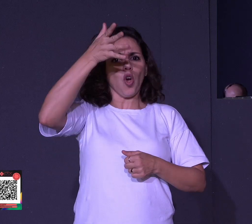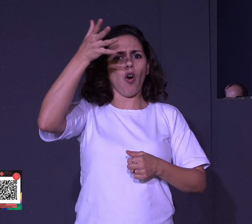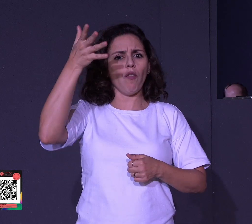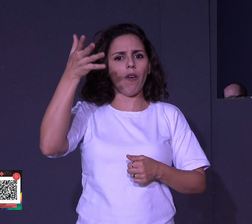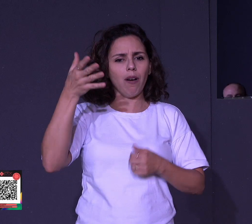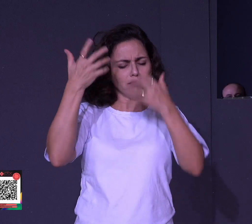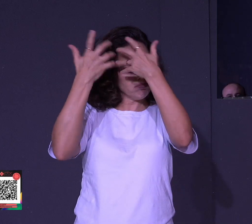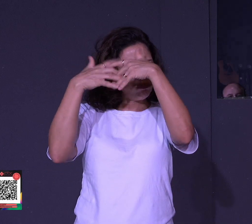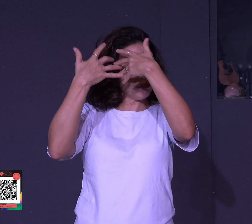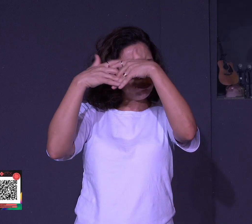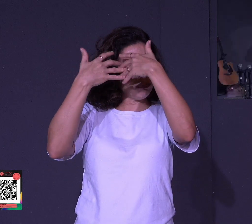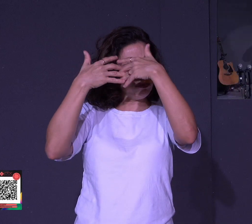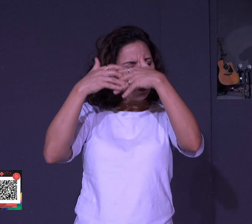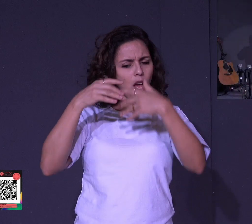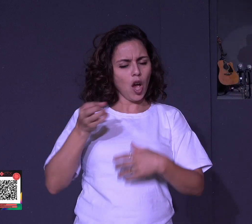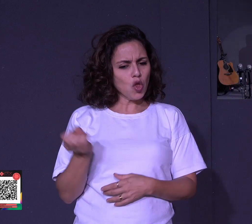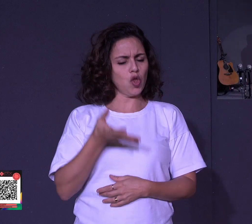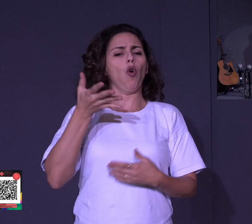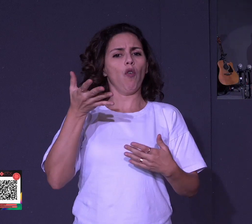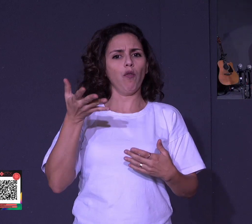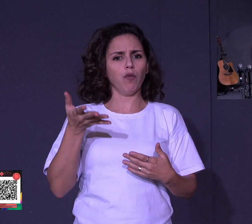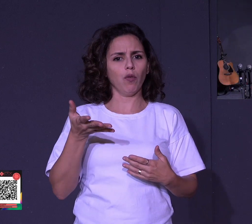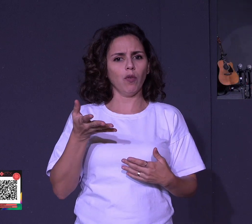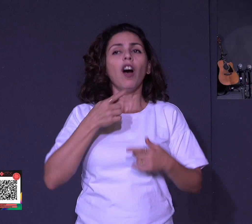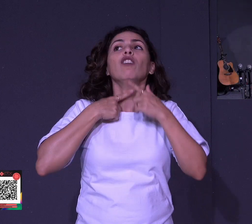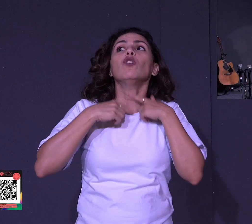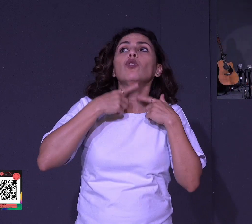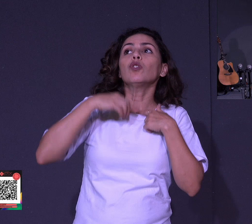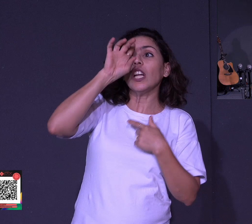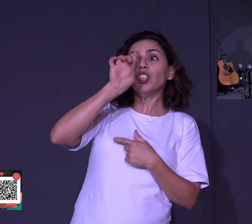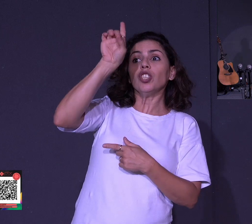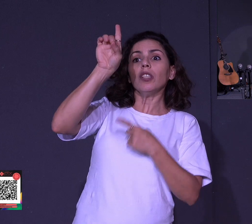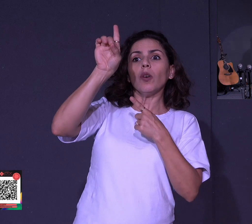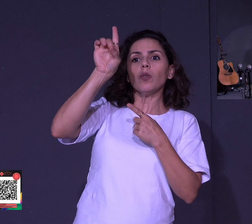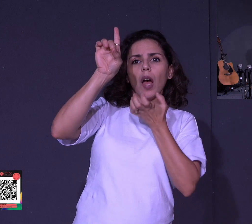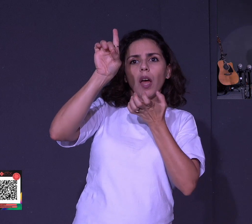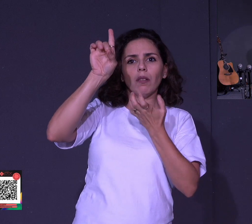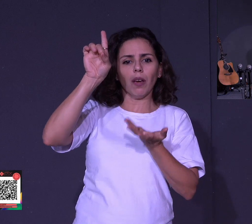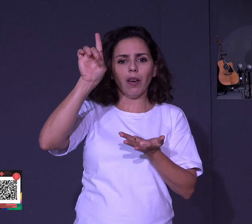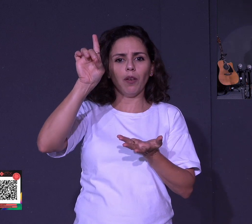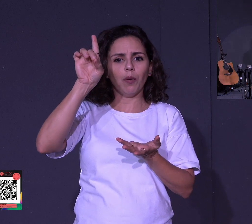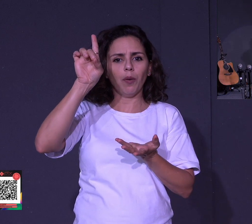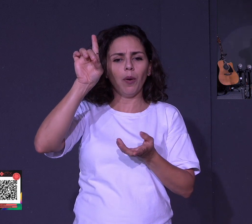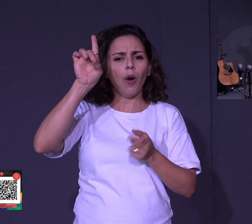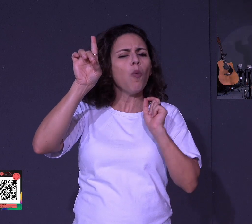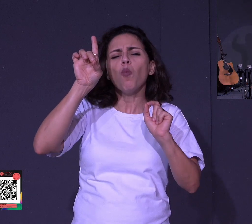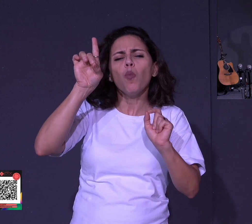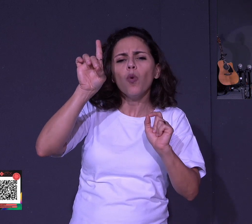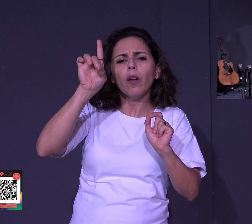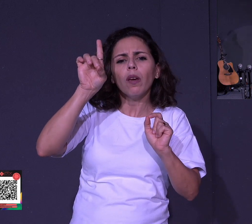nós poderemos experimentar a vontade de Deus, que ele conceitua de forma definitiva. Ela é o quê? Ela é boa,